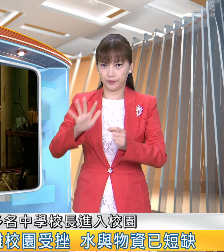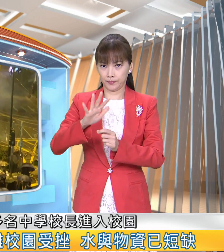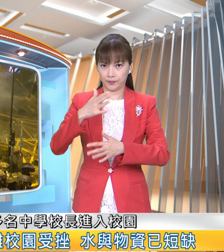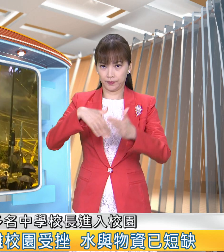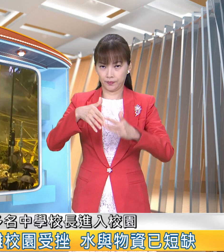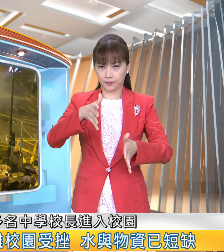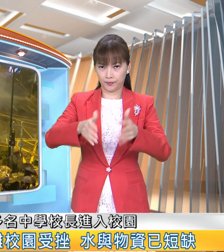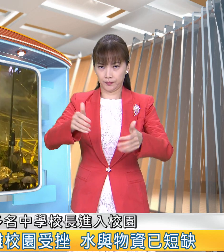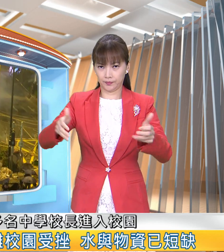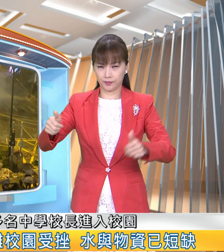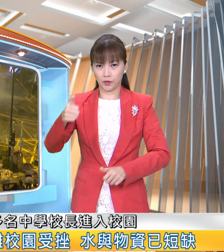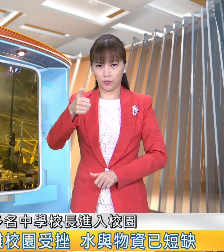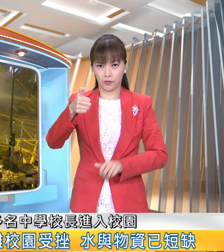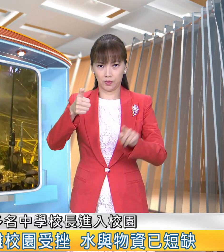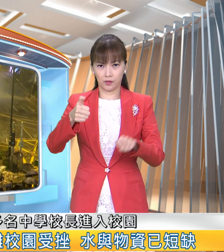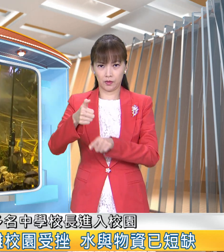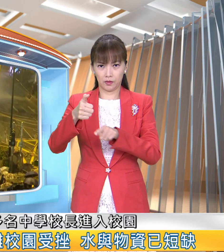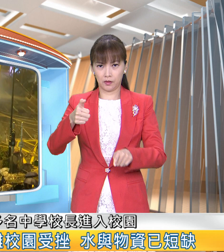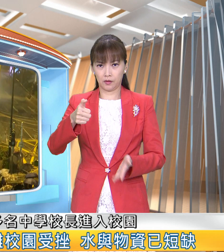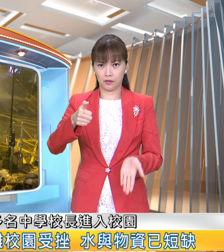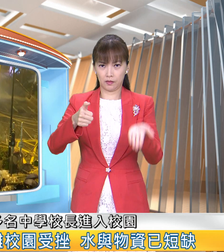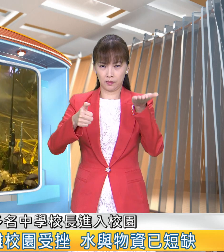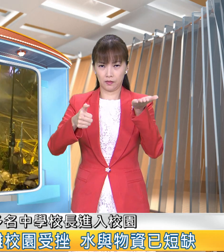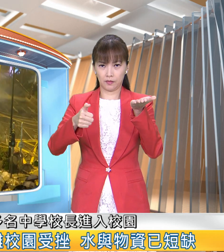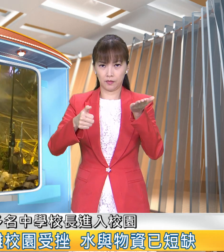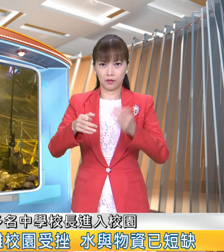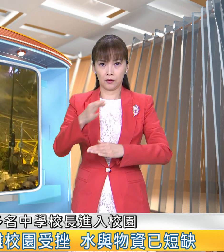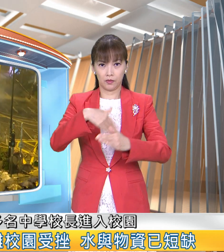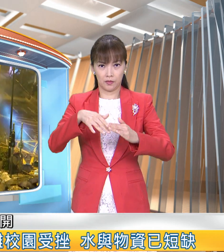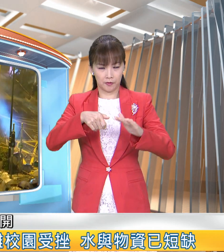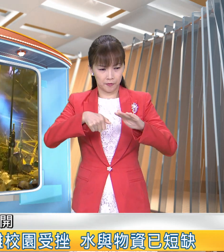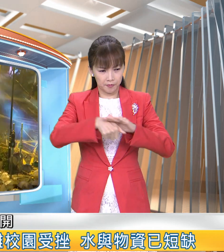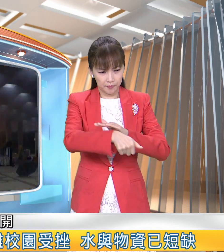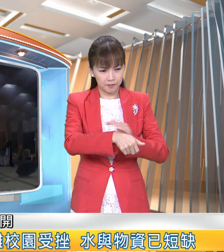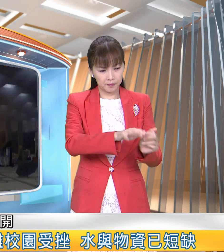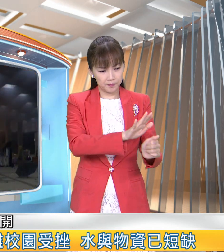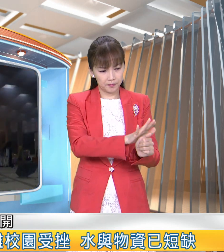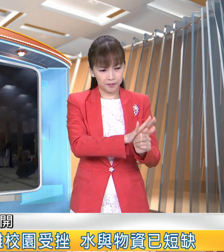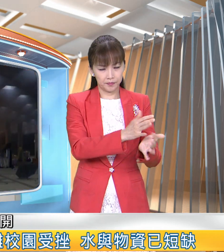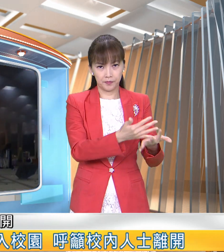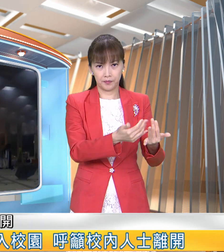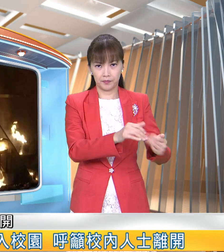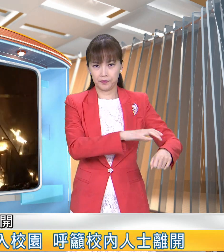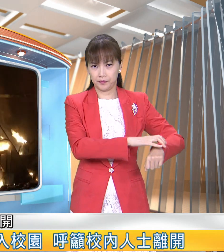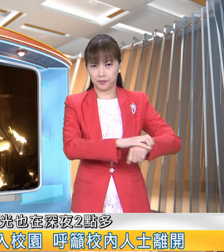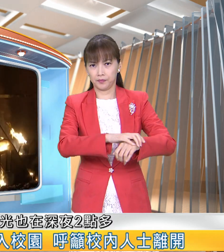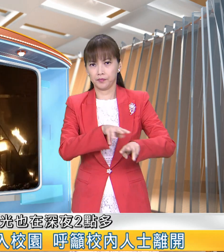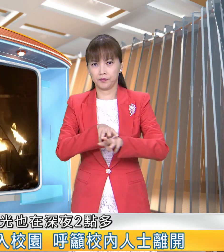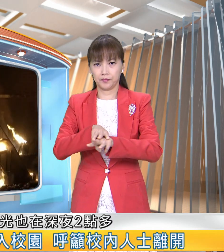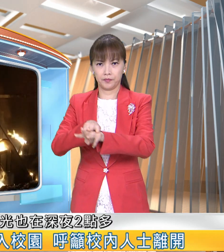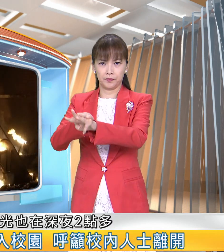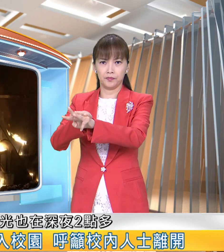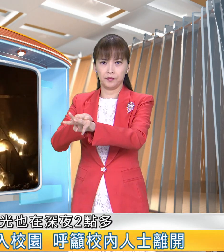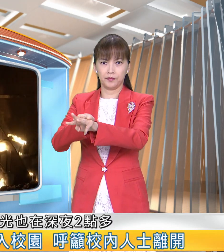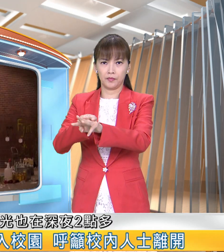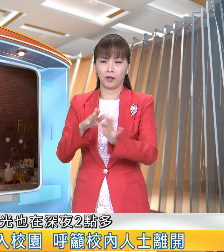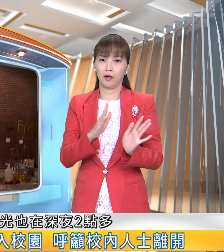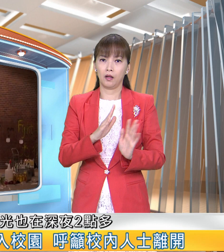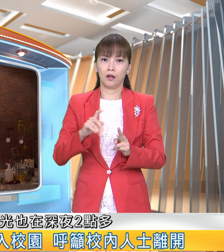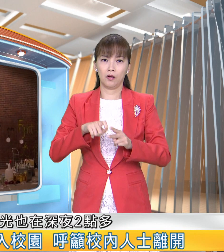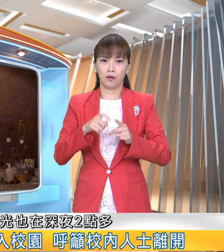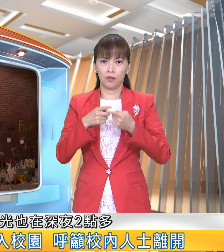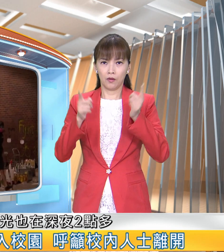夜，50多名中学校长进入校园，协助中学生离开。另外，理大校